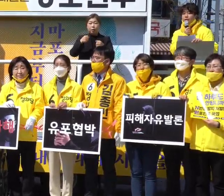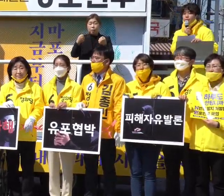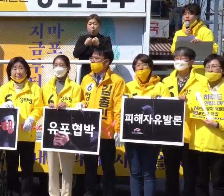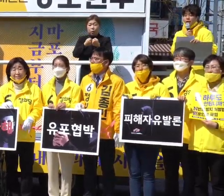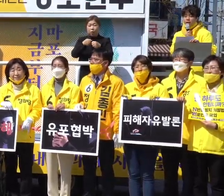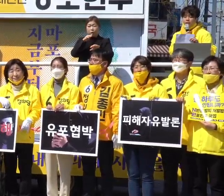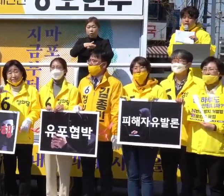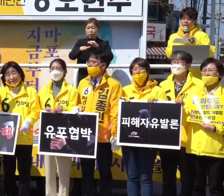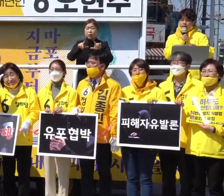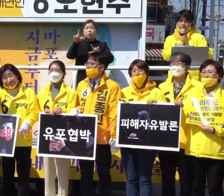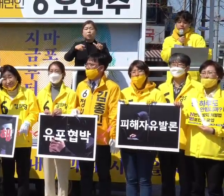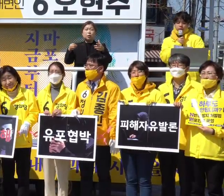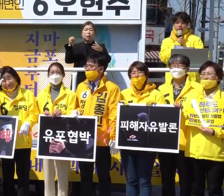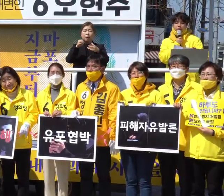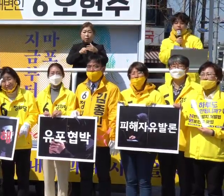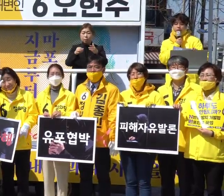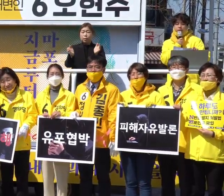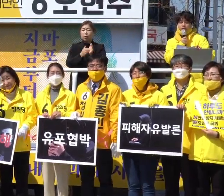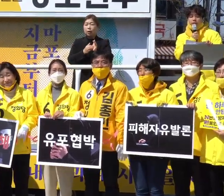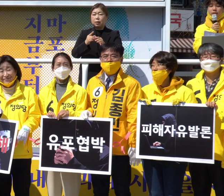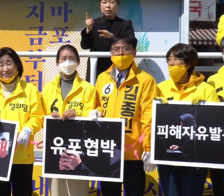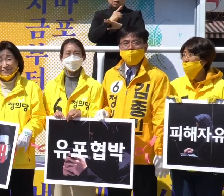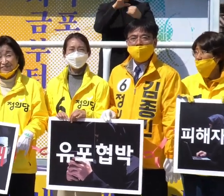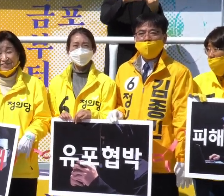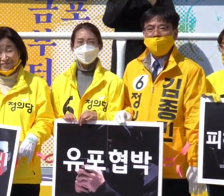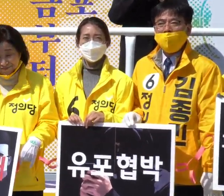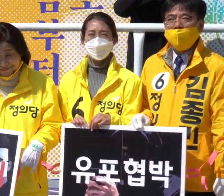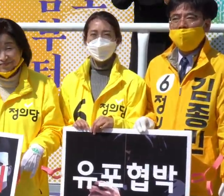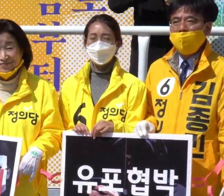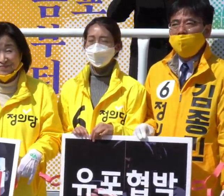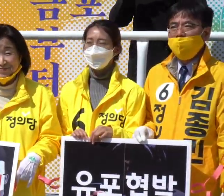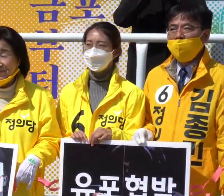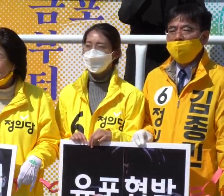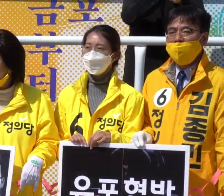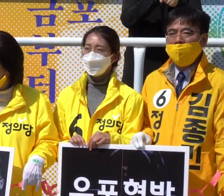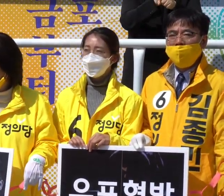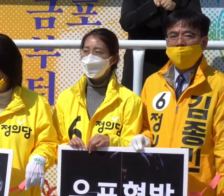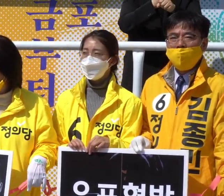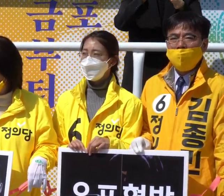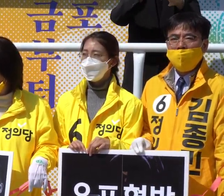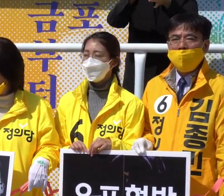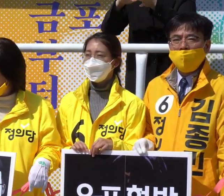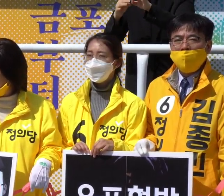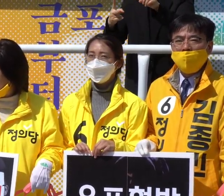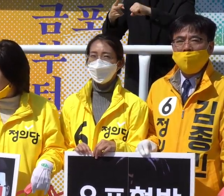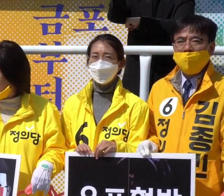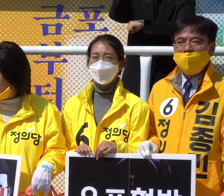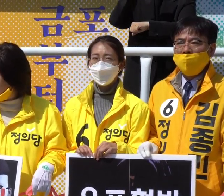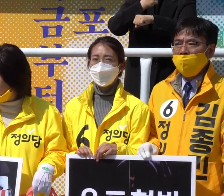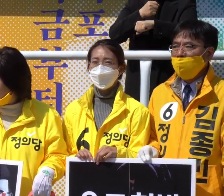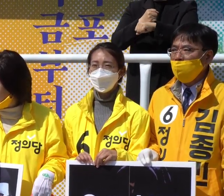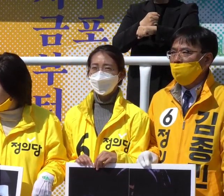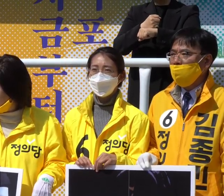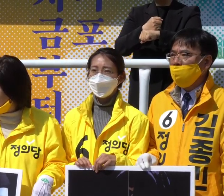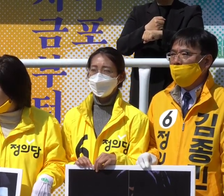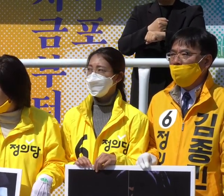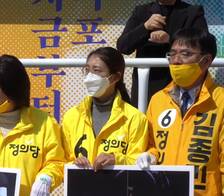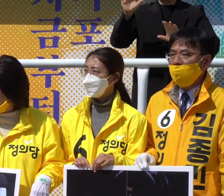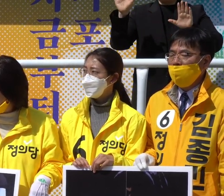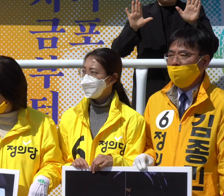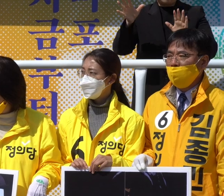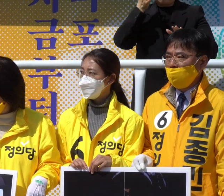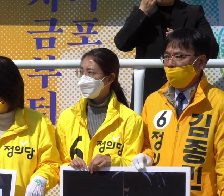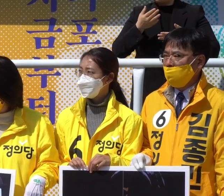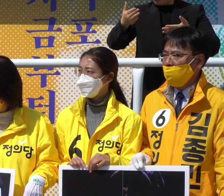안에 담았습니다. 이런 디지털 성착취를 연결하고 있는 고리들을 정의당이 단호하게 끊어내겠다라는